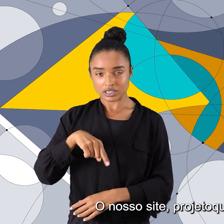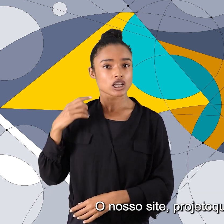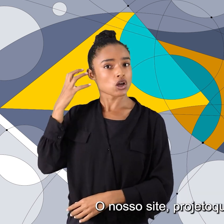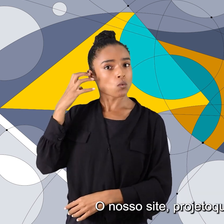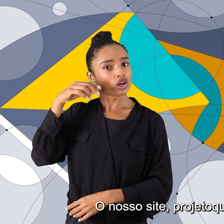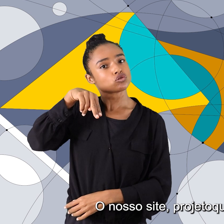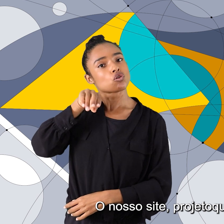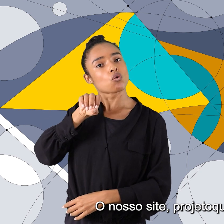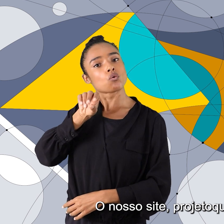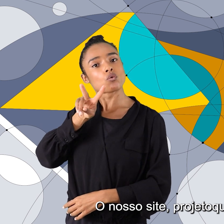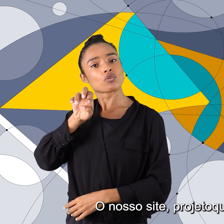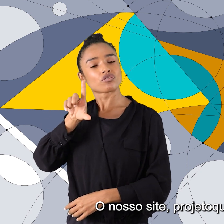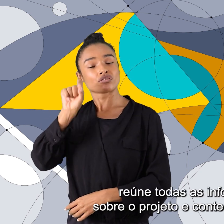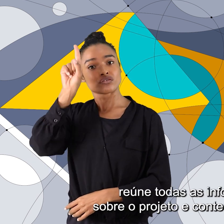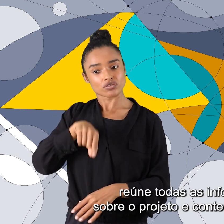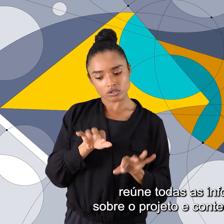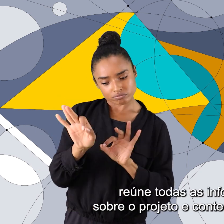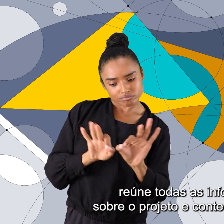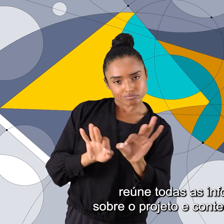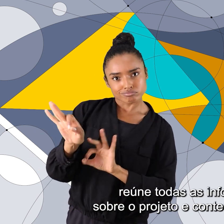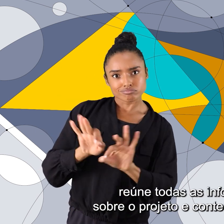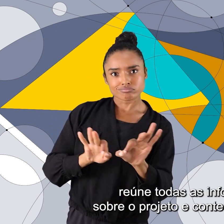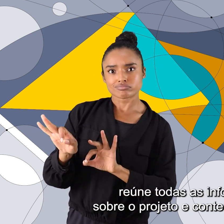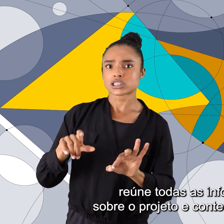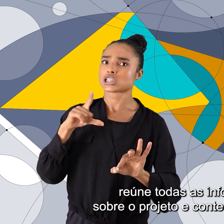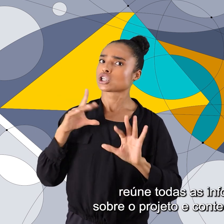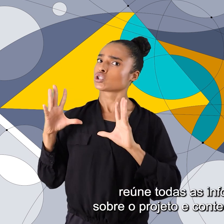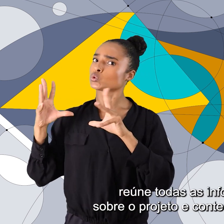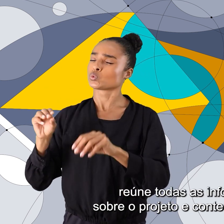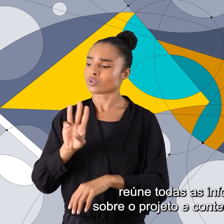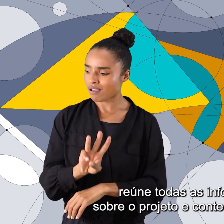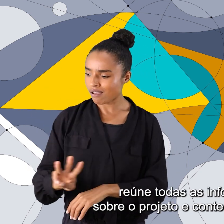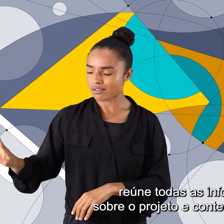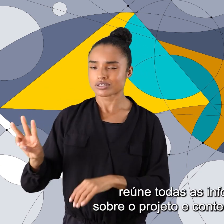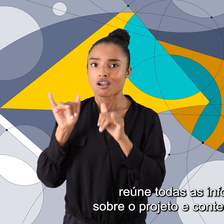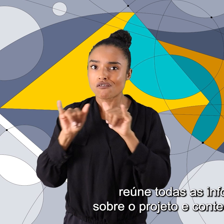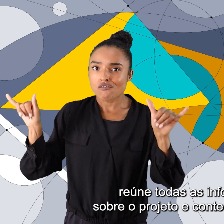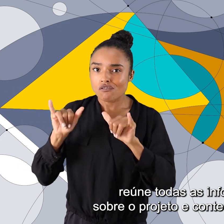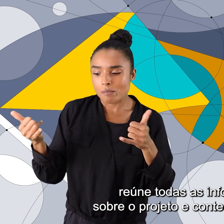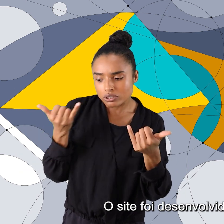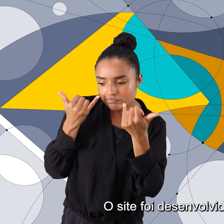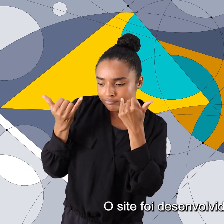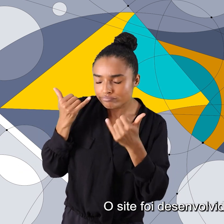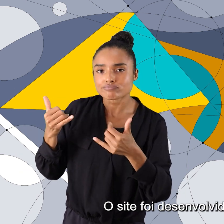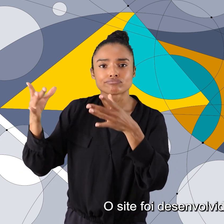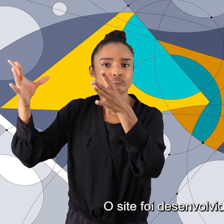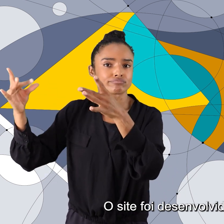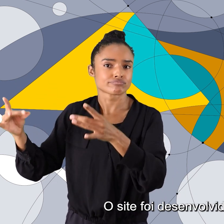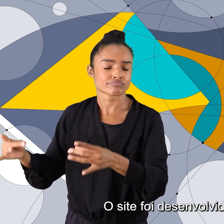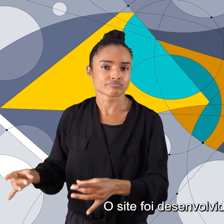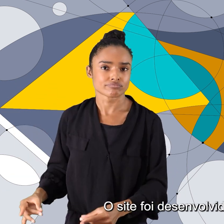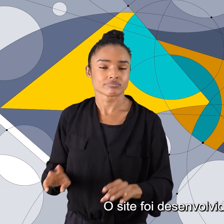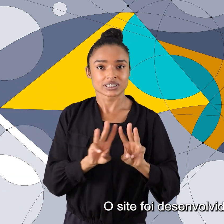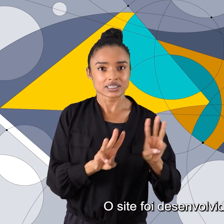site, projetoquirino.com.br, reúne todas as informações sobre o projeto e conteúdo adicional. O site foi desenvolvido